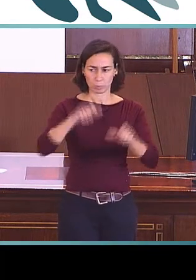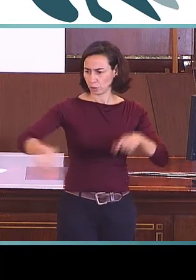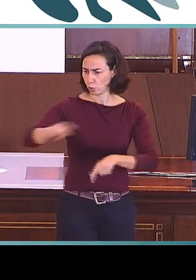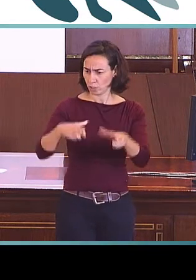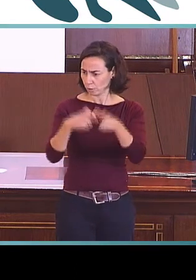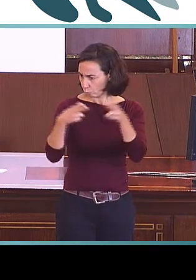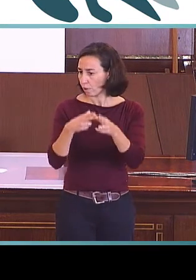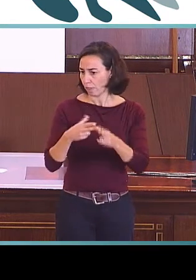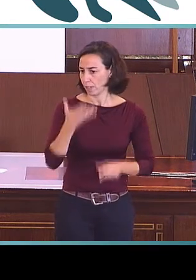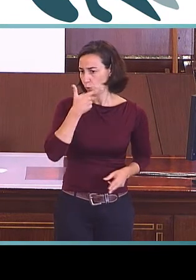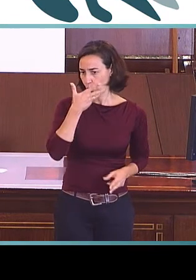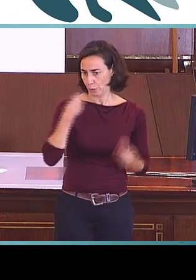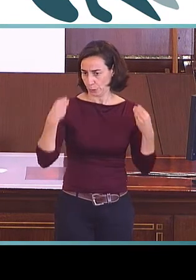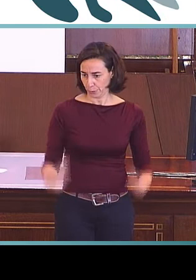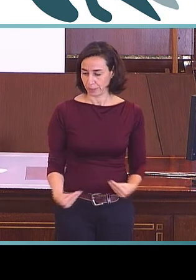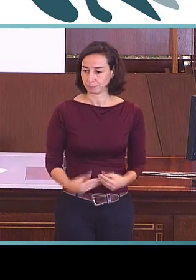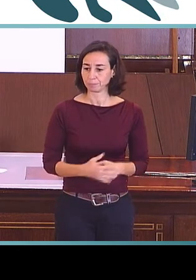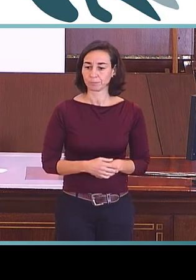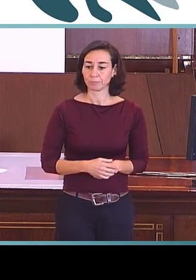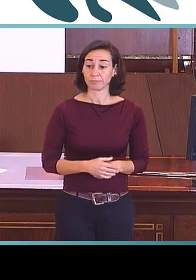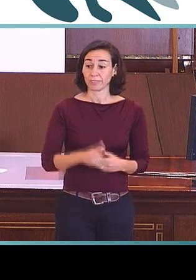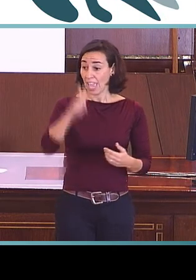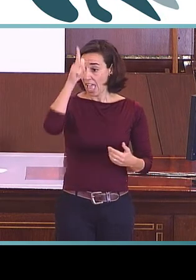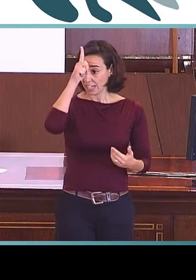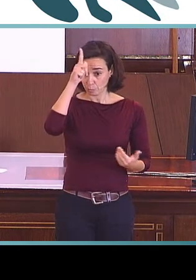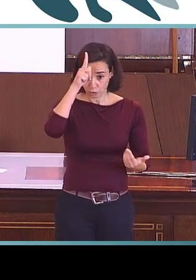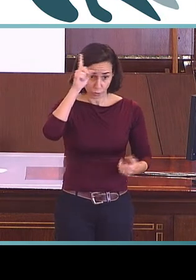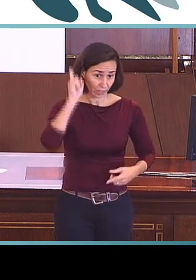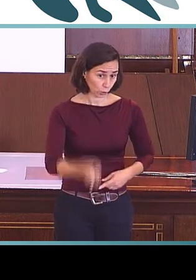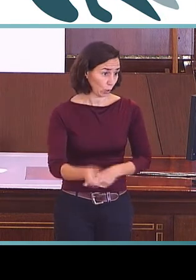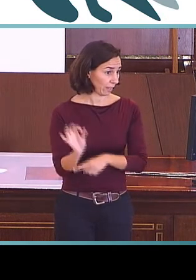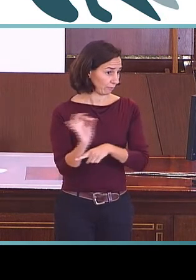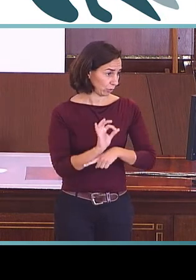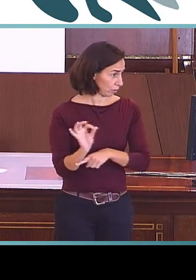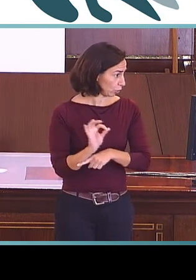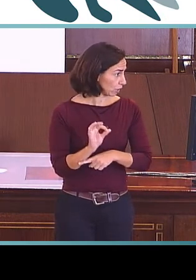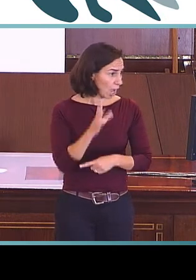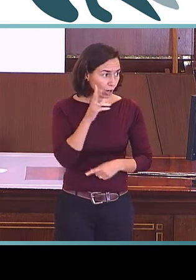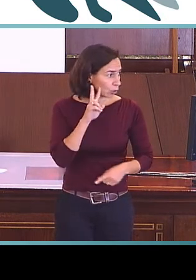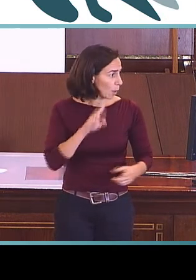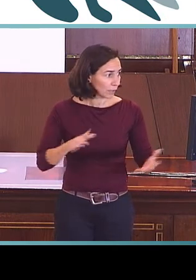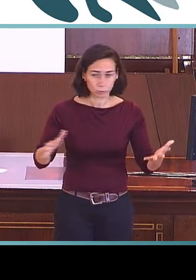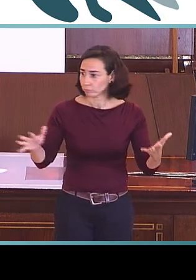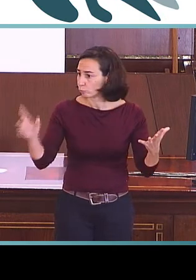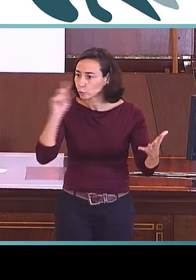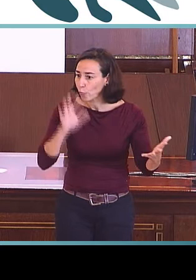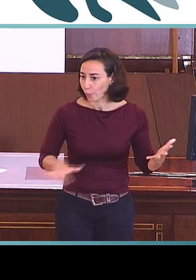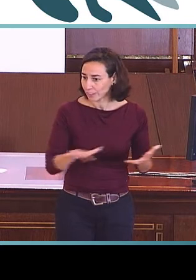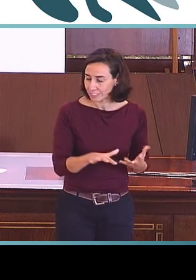ciudadanas a Ana Moreno la directora de la Fundación CNSE que no la veo ahora no sé por dónde está a Amparo